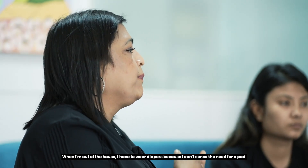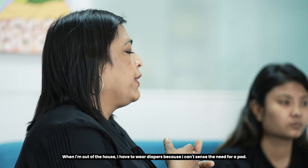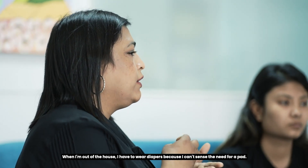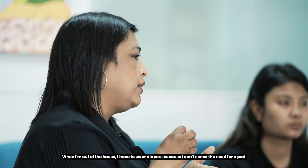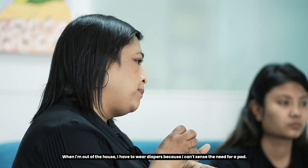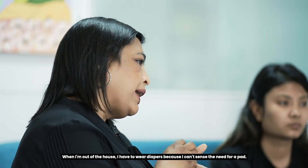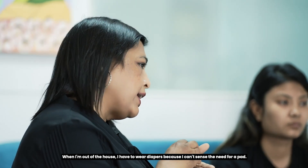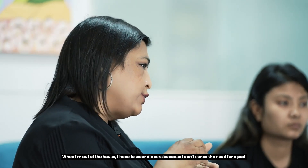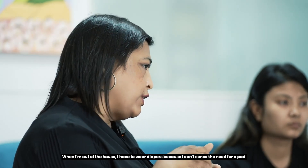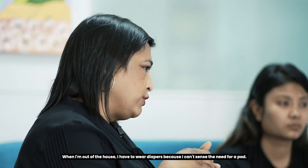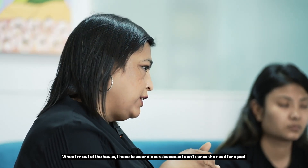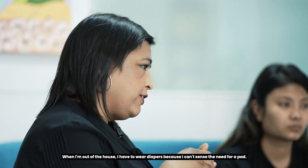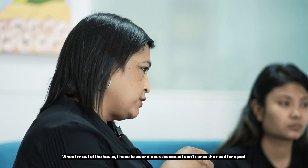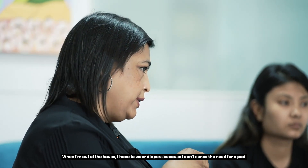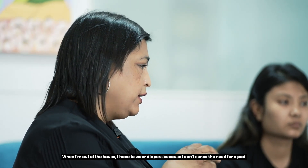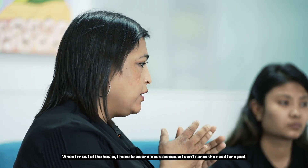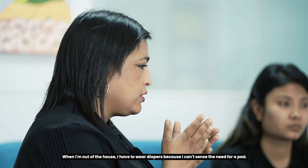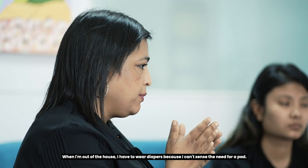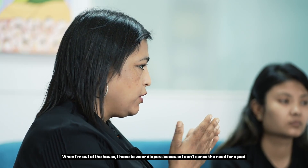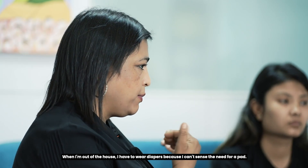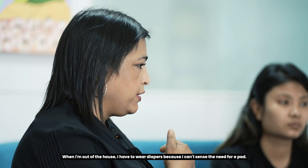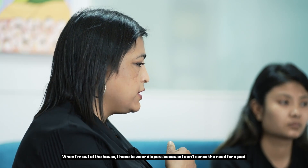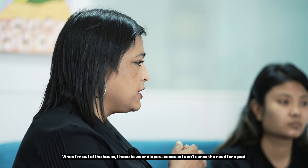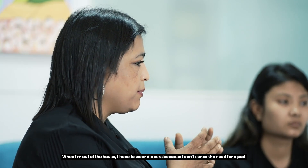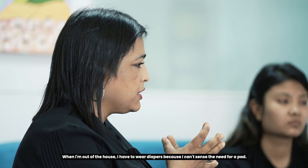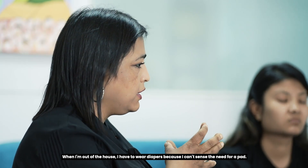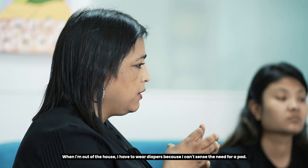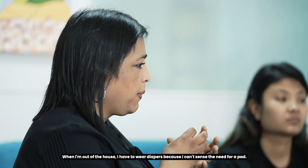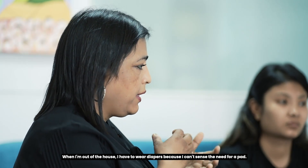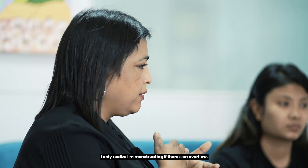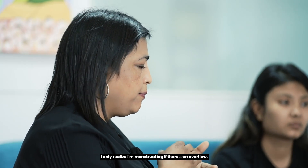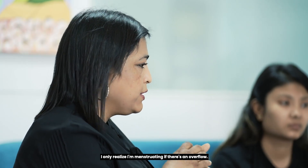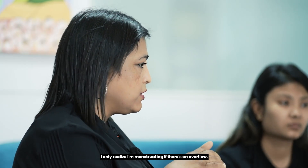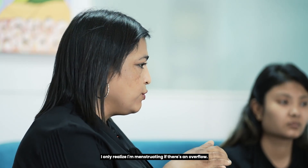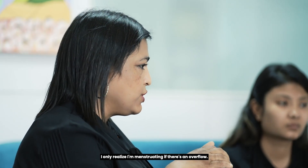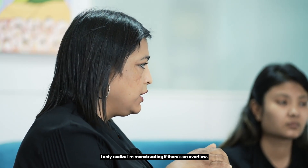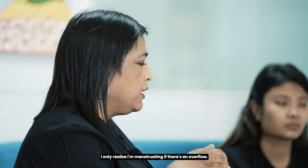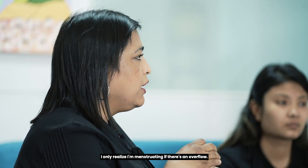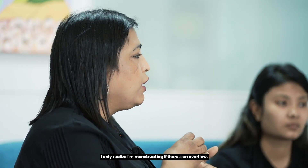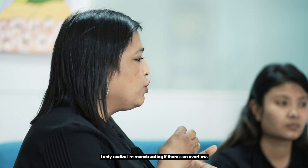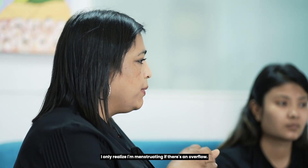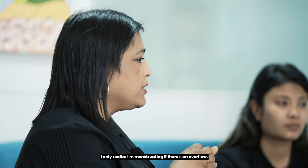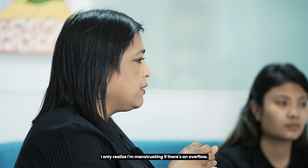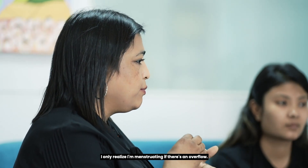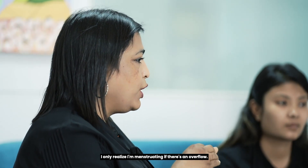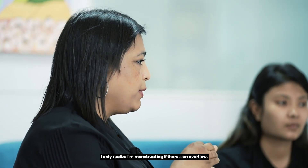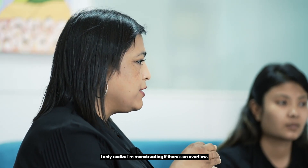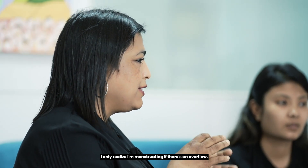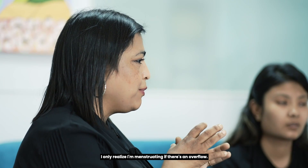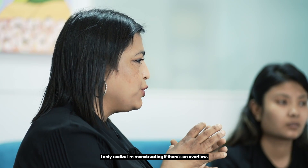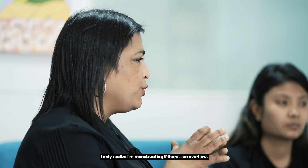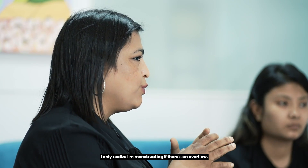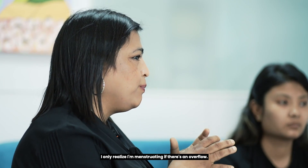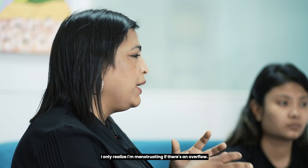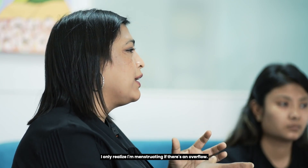हामीले प्याड राख्ने कुरा हुँदैन फर्स्टमै. जस्तै म घरबाट निस्किसकेपछि मेन्स्ट्रुएसन हुन्छ नि, त्यो भइसक्यो भयो भने